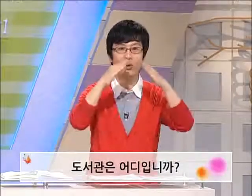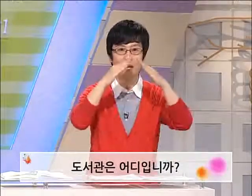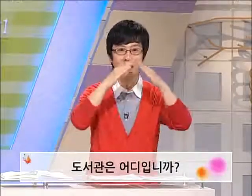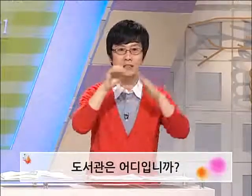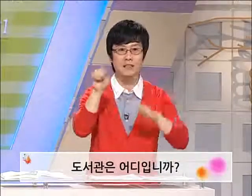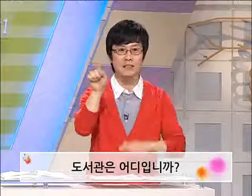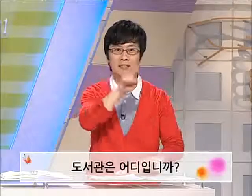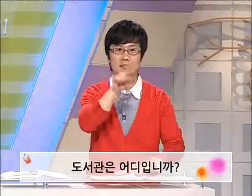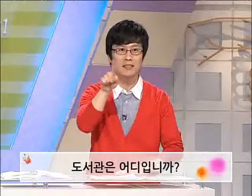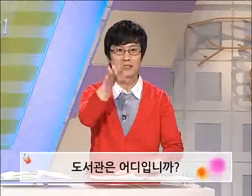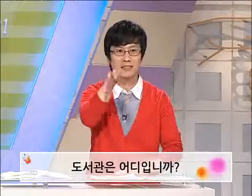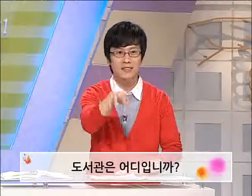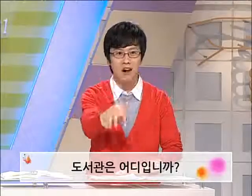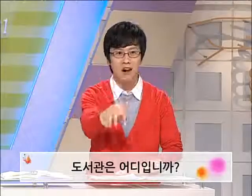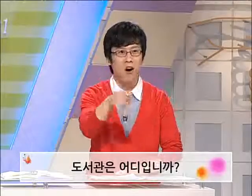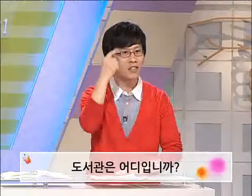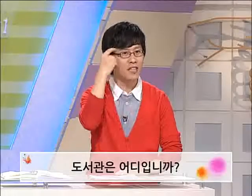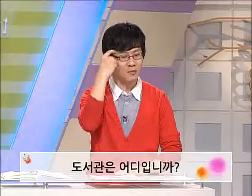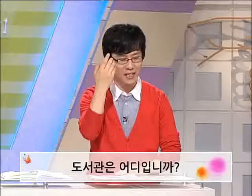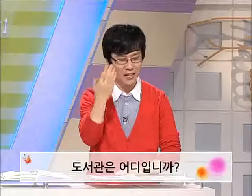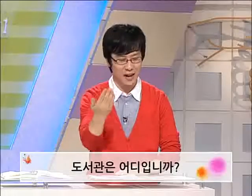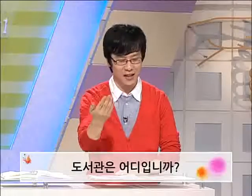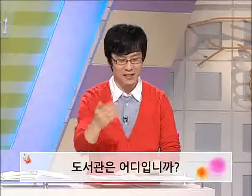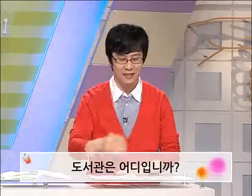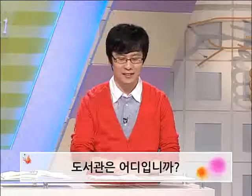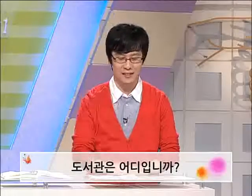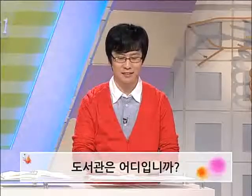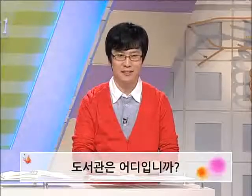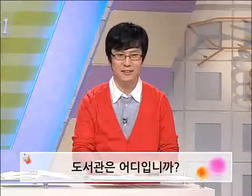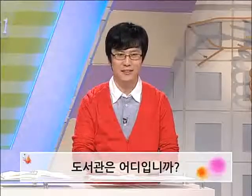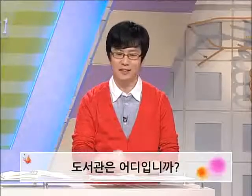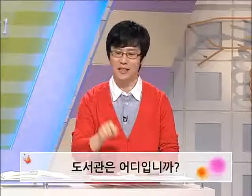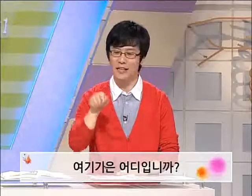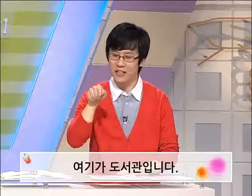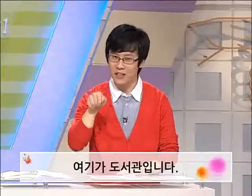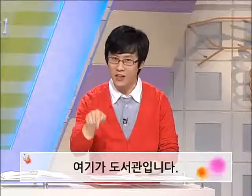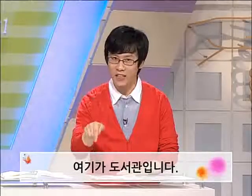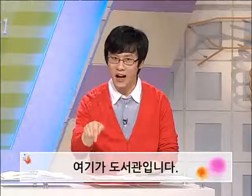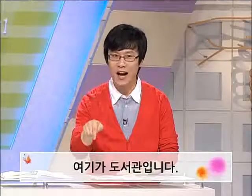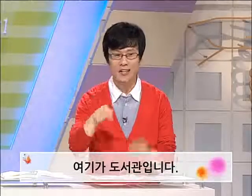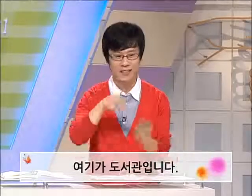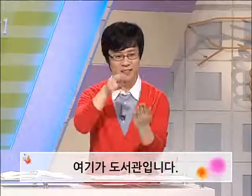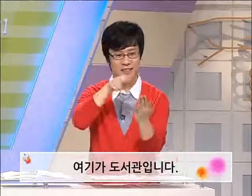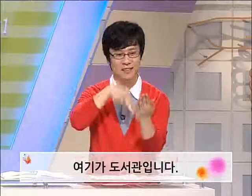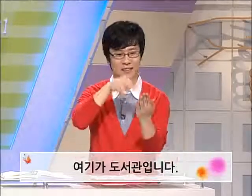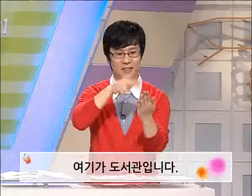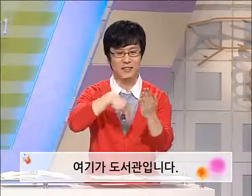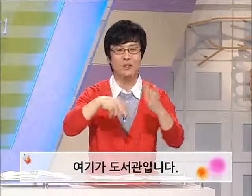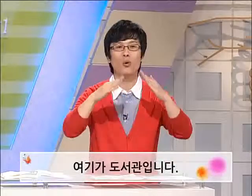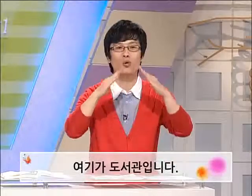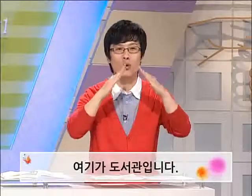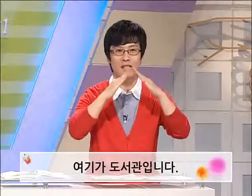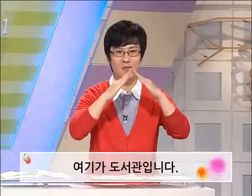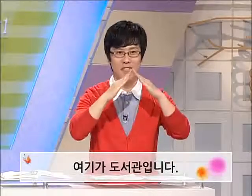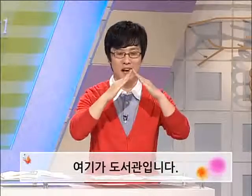도서관은 어디입니까? 여기가 도서관입니다.